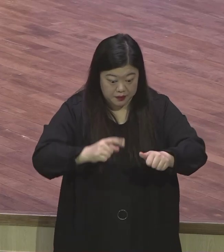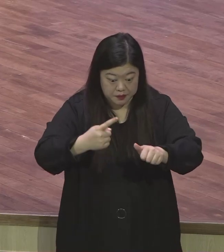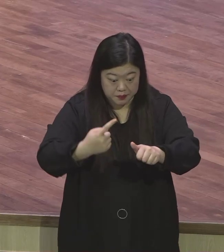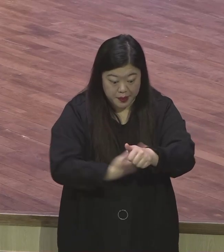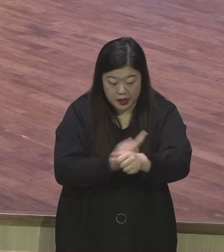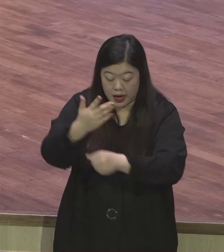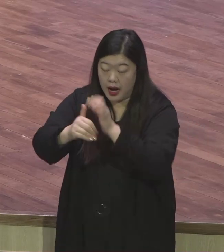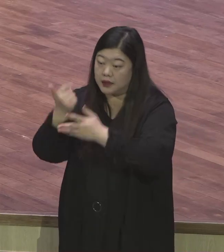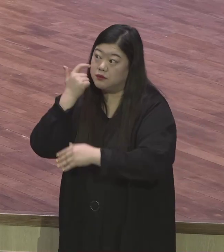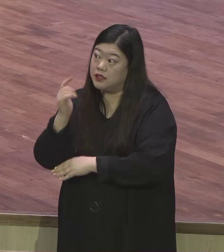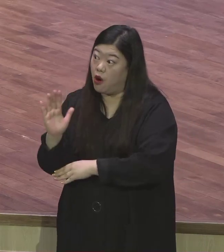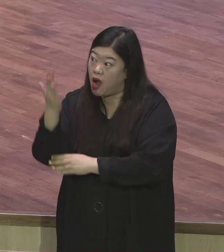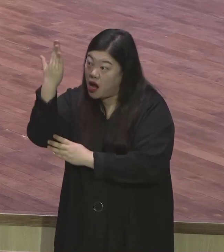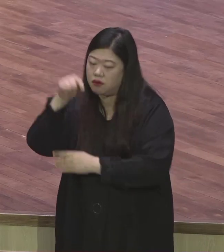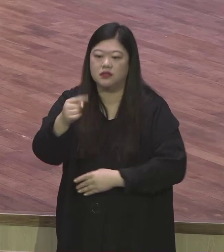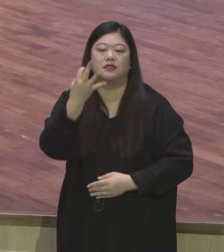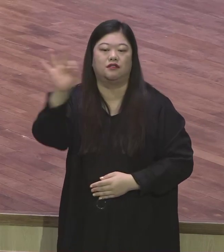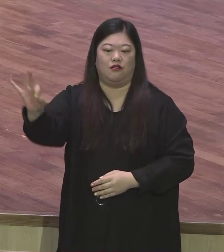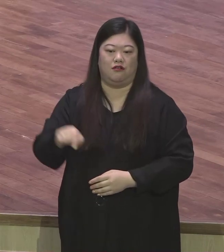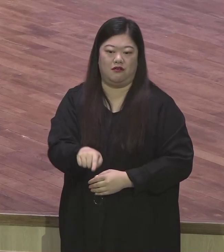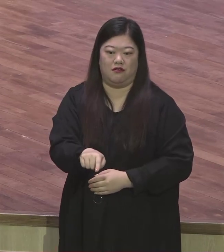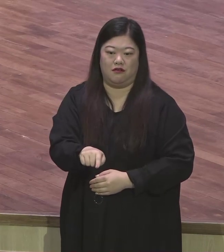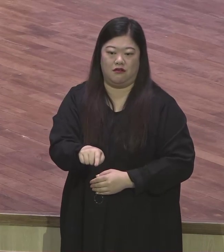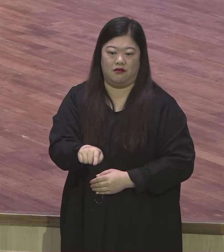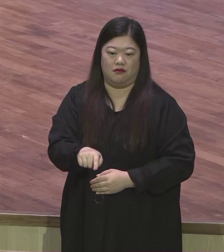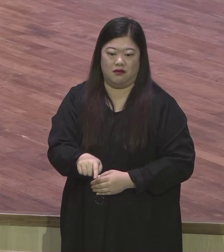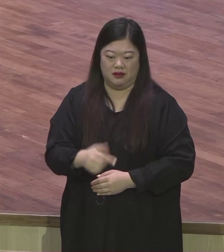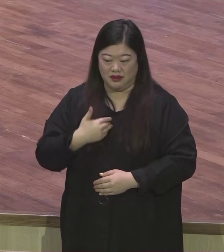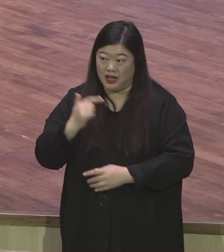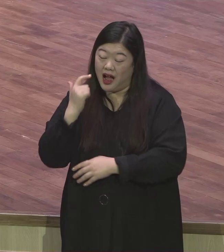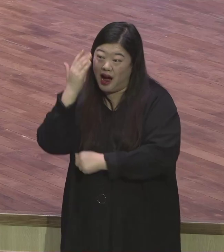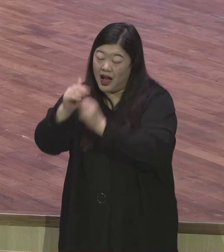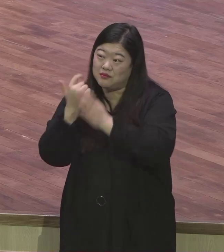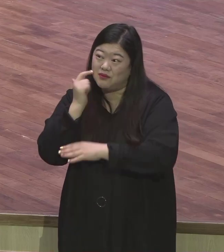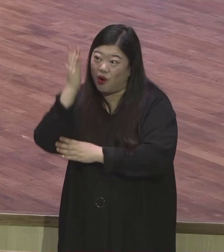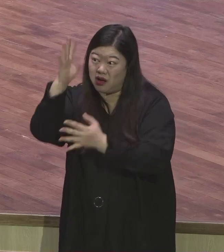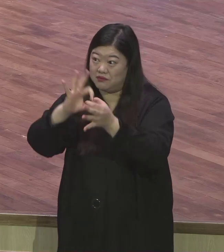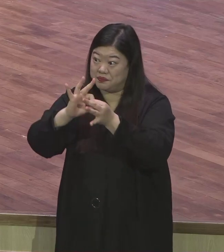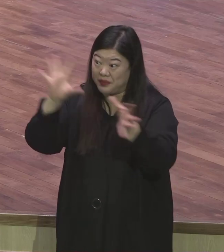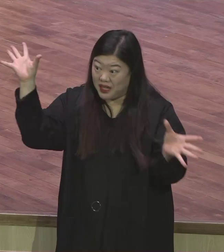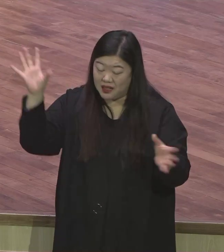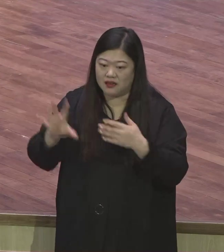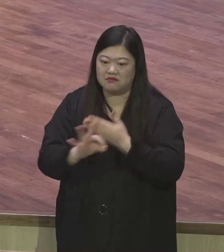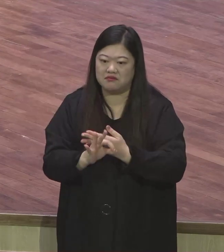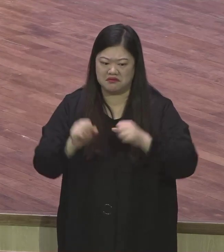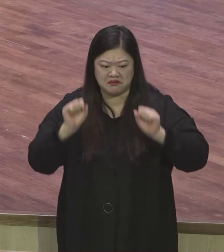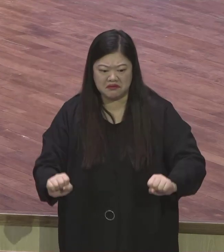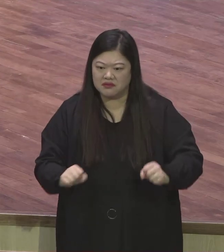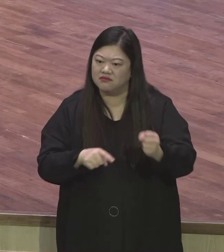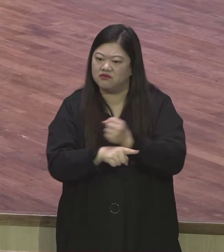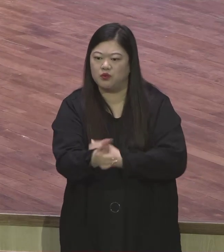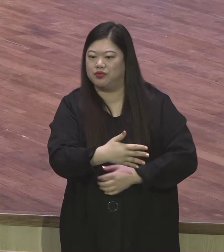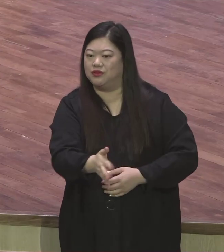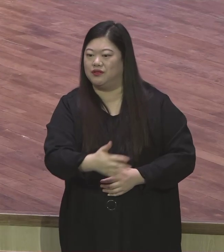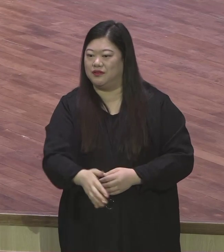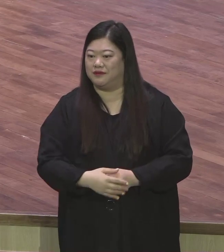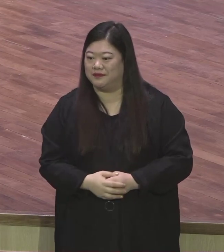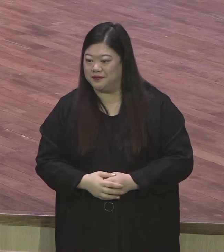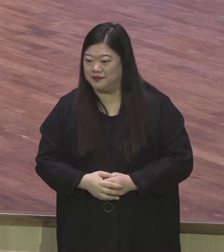만들었고 우리 사람의 존재 목적이 하나님께 영광 돌림에 있다. 그런